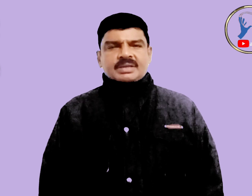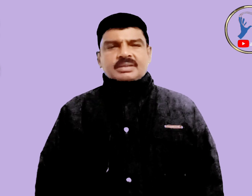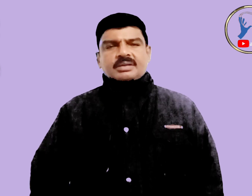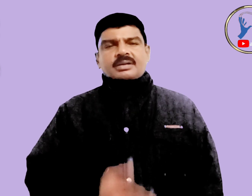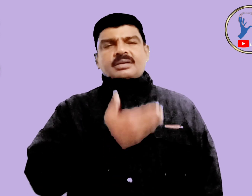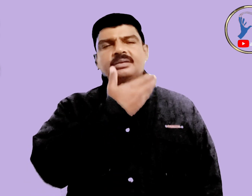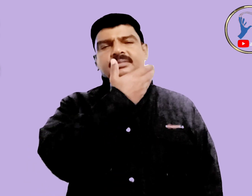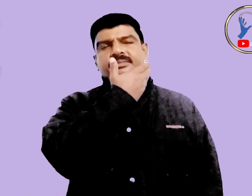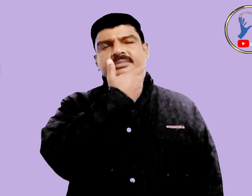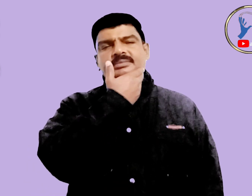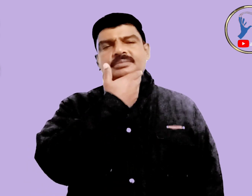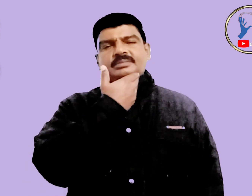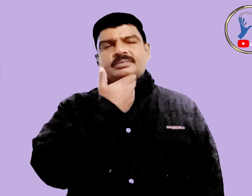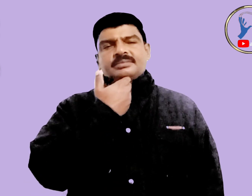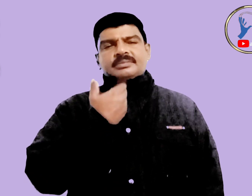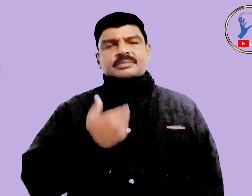पसंद करना,